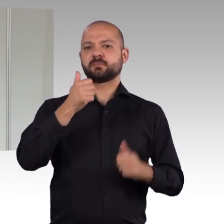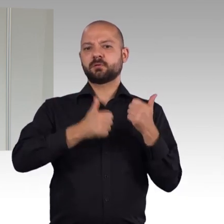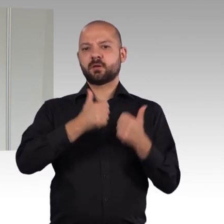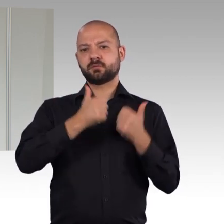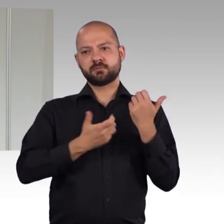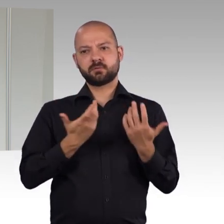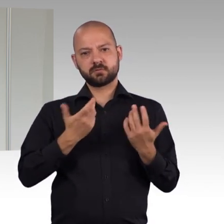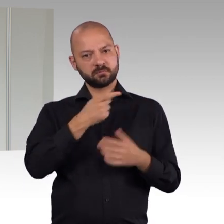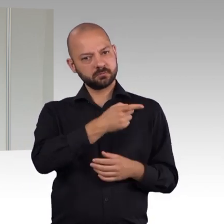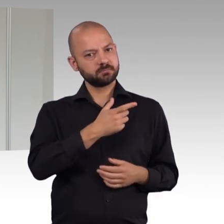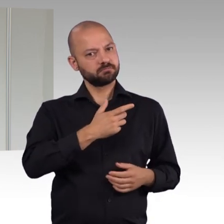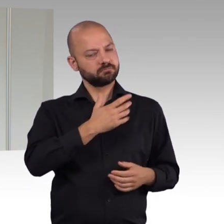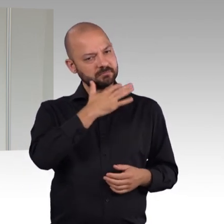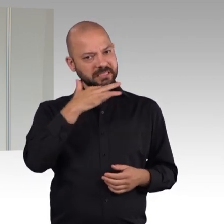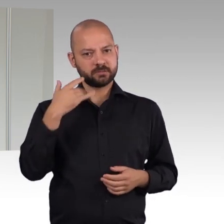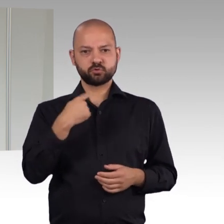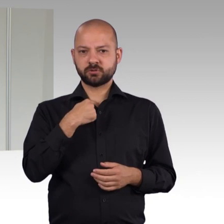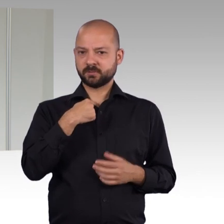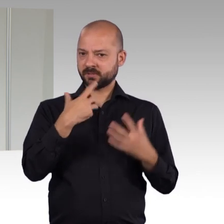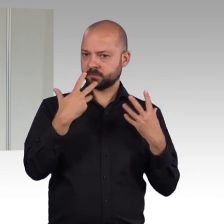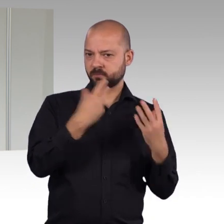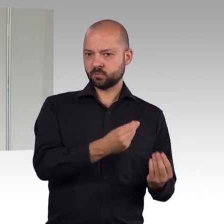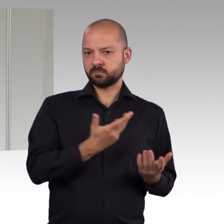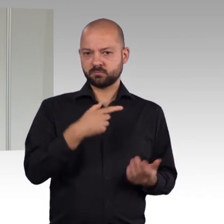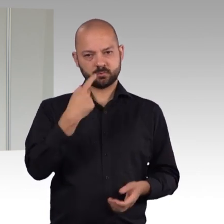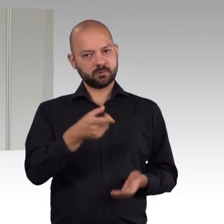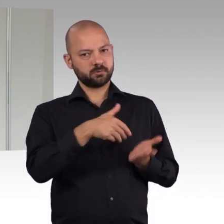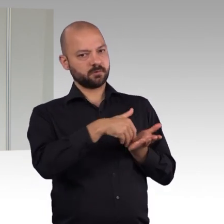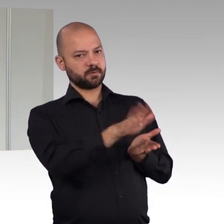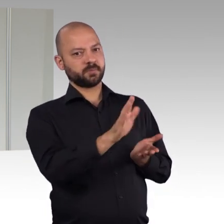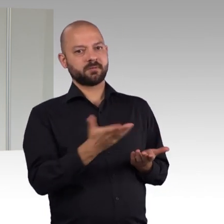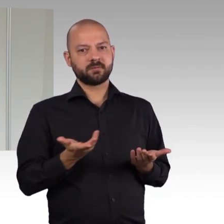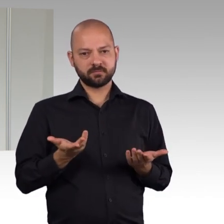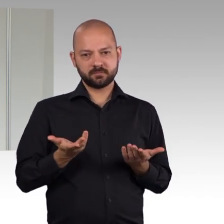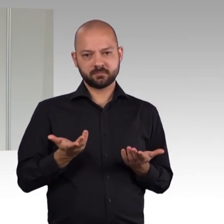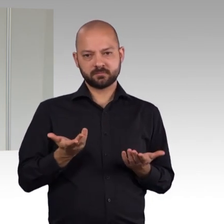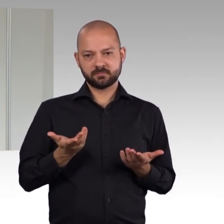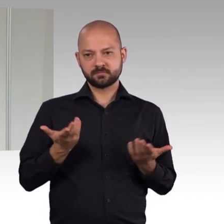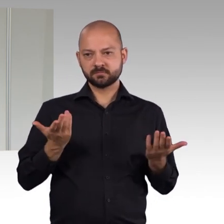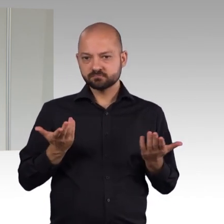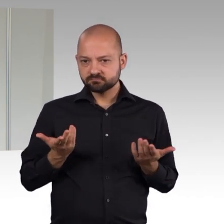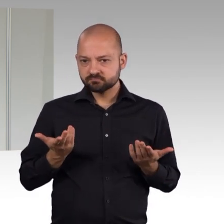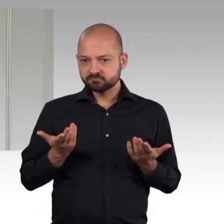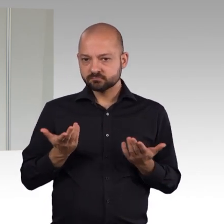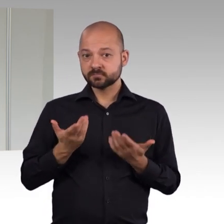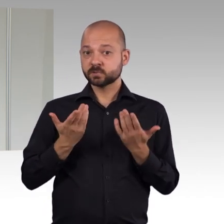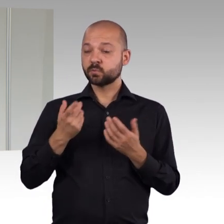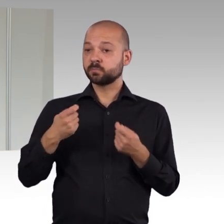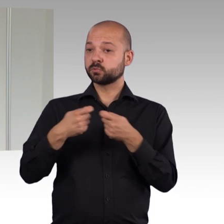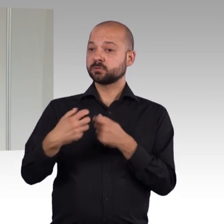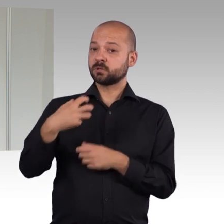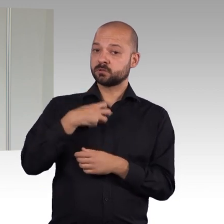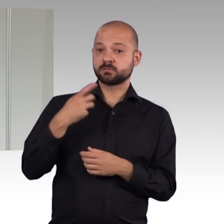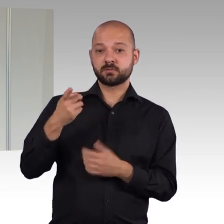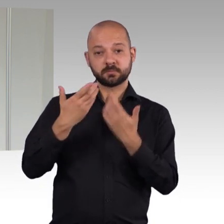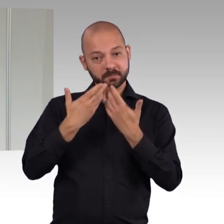sogar bereit, den Zweitplatzierten, den Sozialisten Timmermans, zu unterstützen. Es war nicht mehrheitsfähig. Und dann